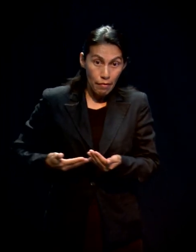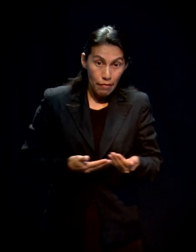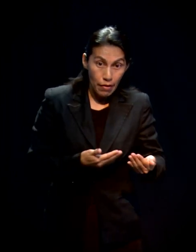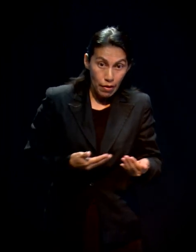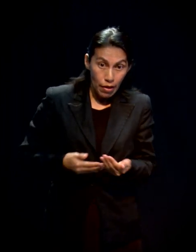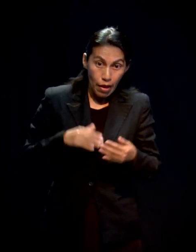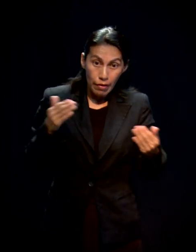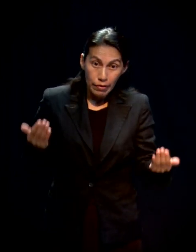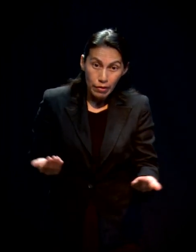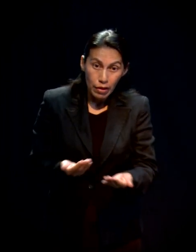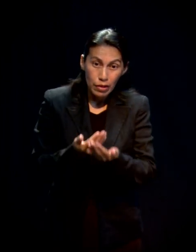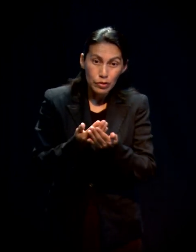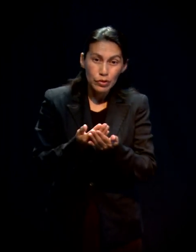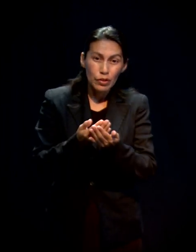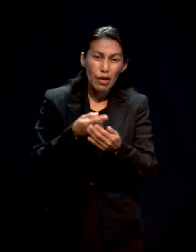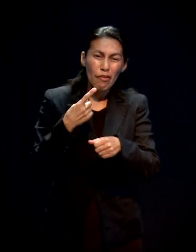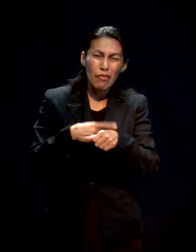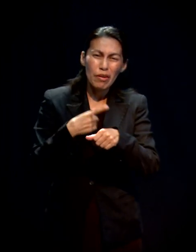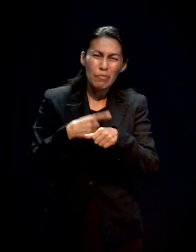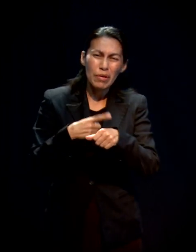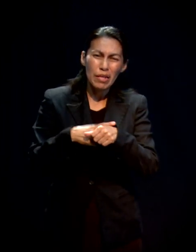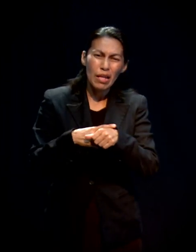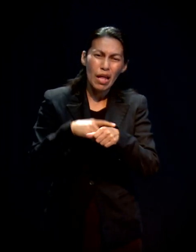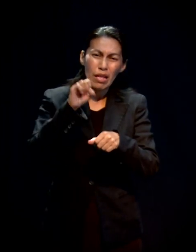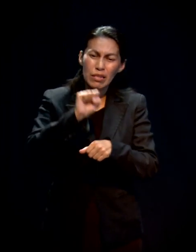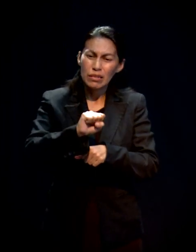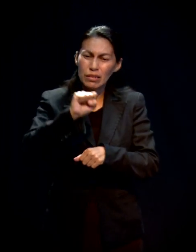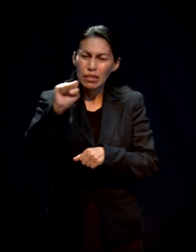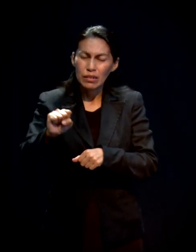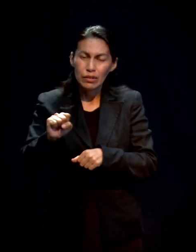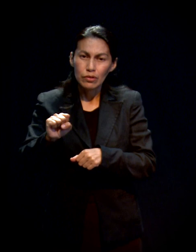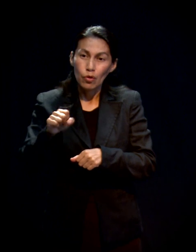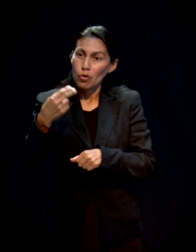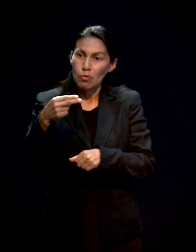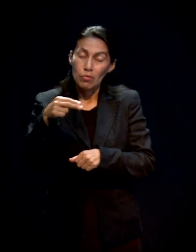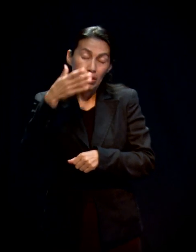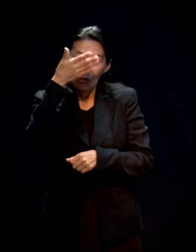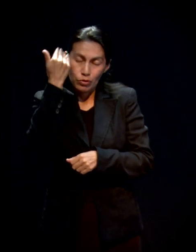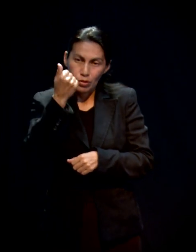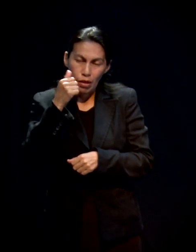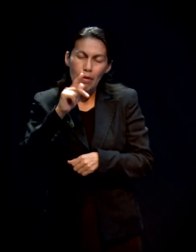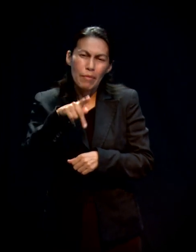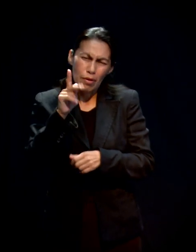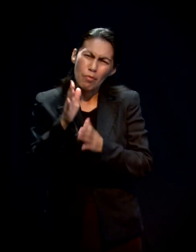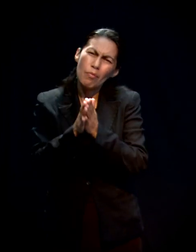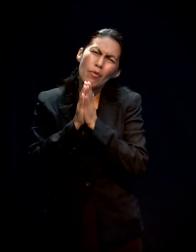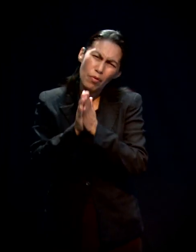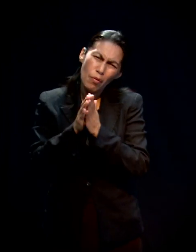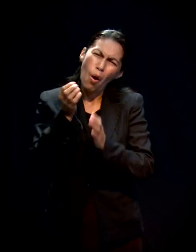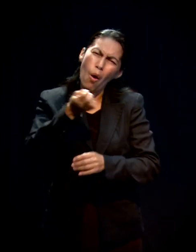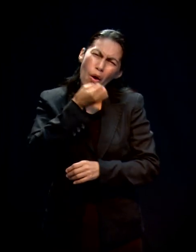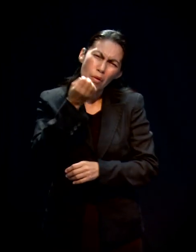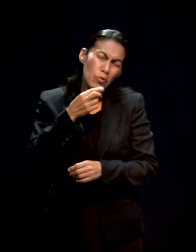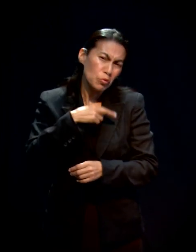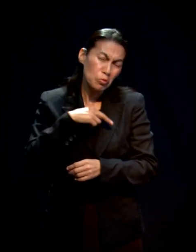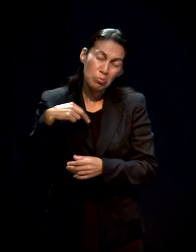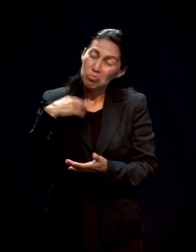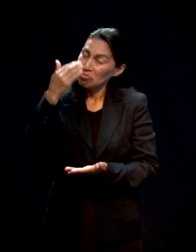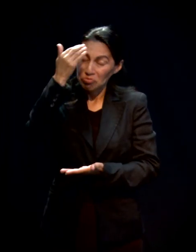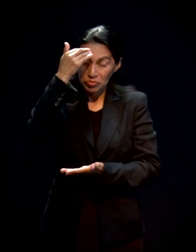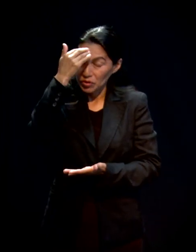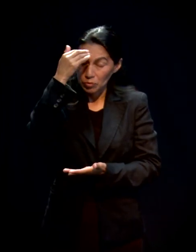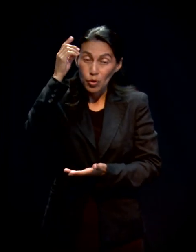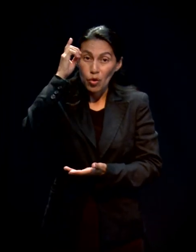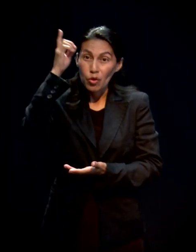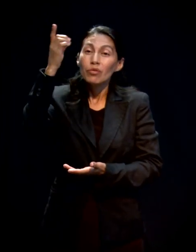una enfermedad allá en saltillo desconozco el nombre de ella pero oremos porque dios si sabe también